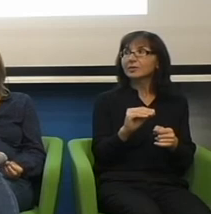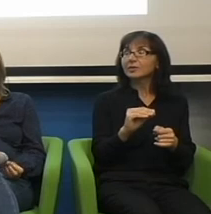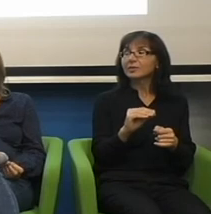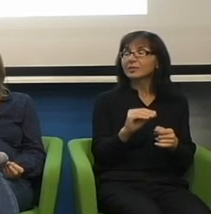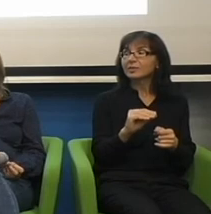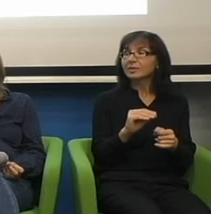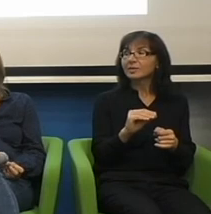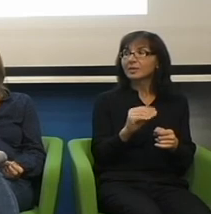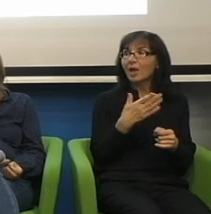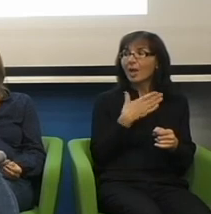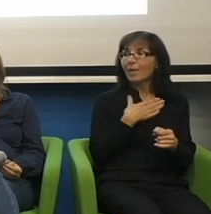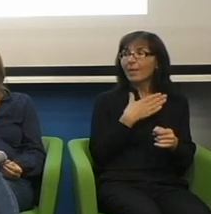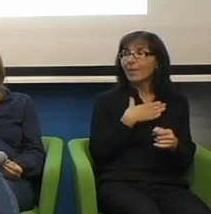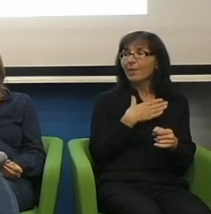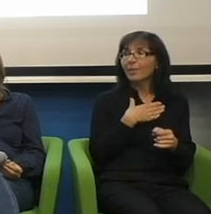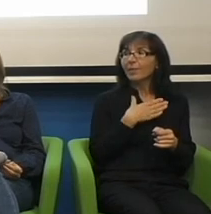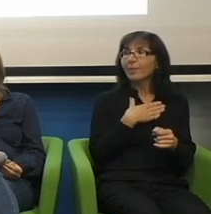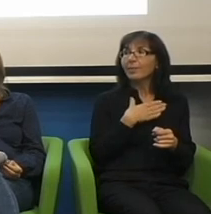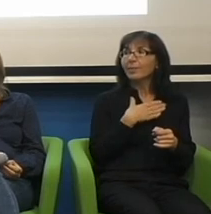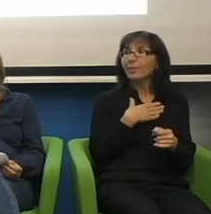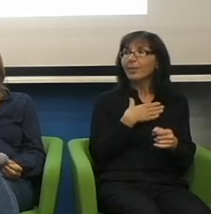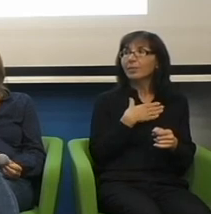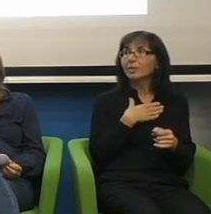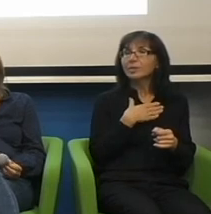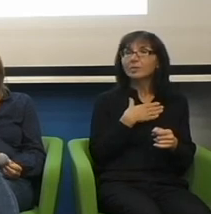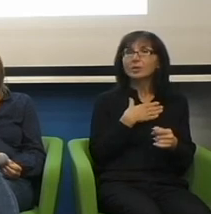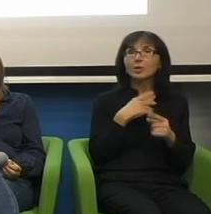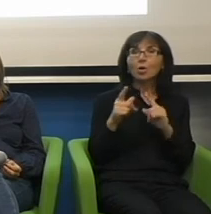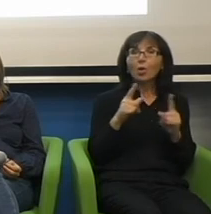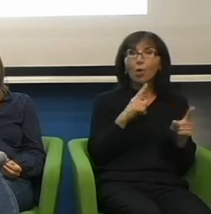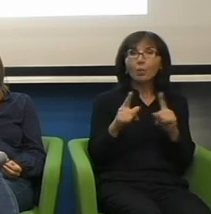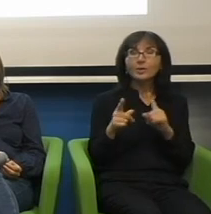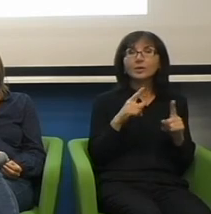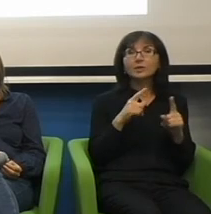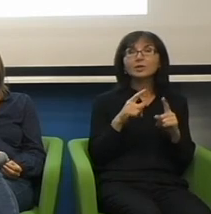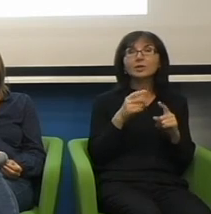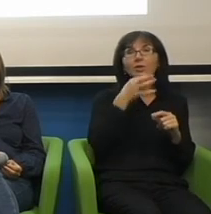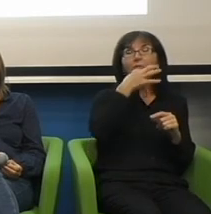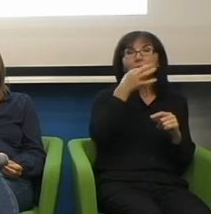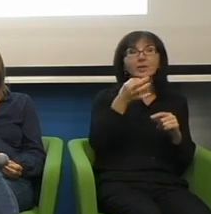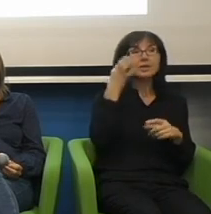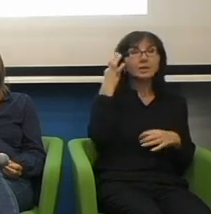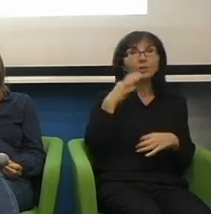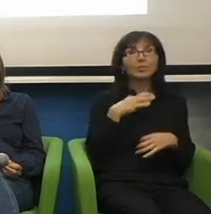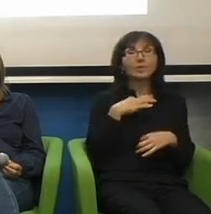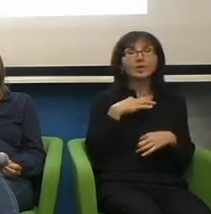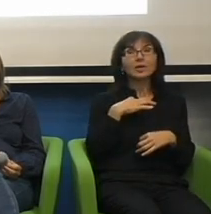zanadrzu jakieś przynajmniej, jeśli nie pytania, to komentarze. Czy ktoś z Państwa jest? Może ja. Bardzo proszę.